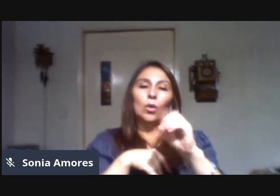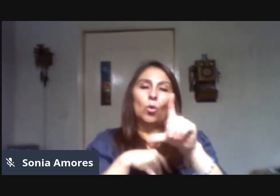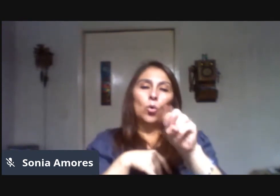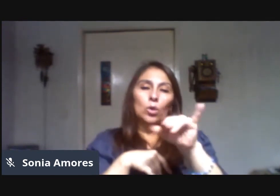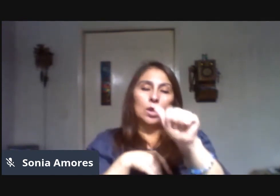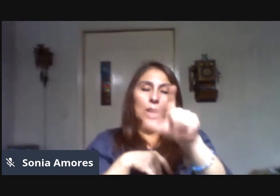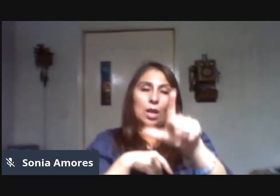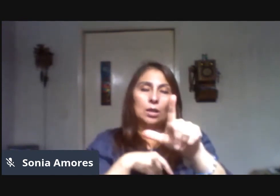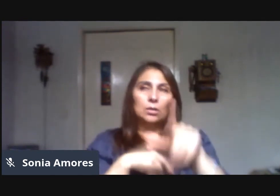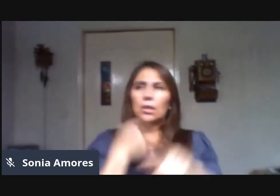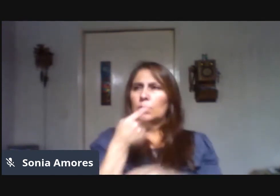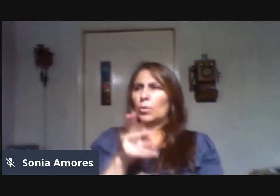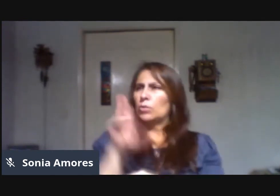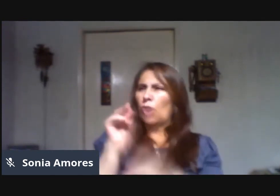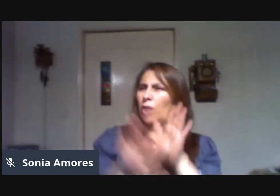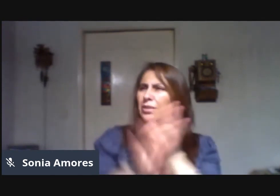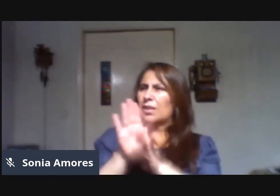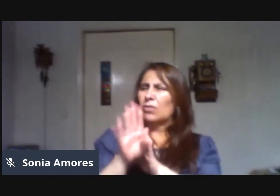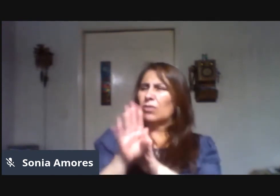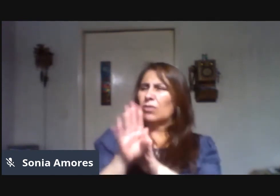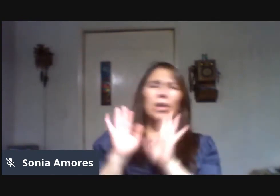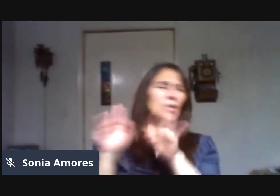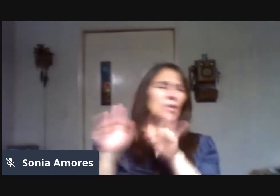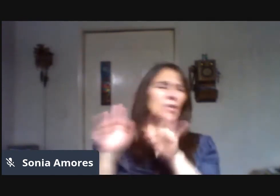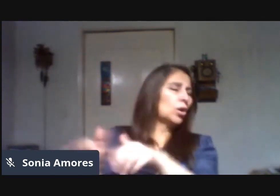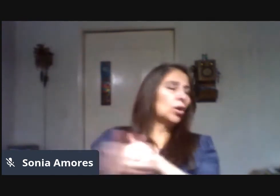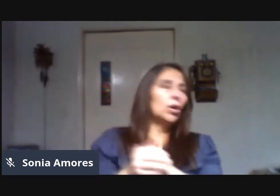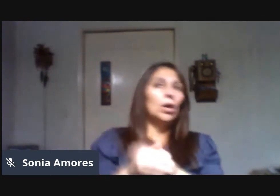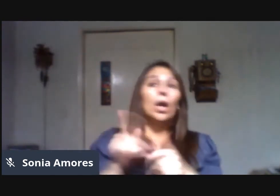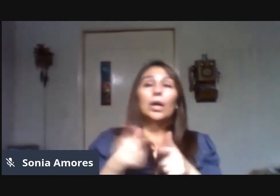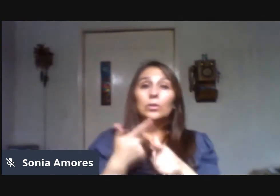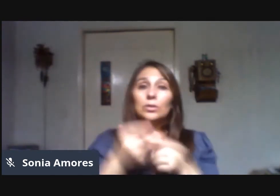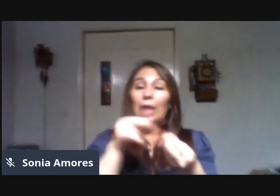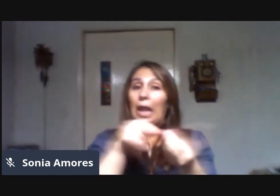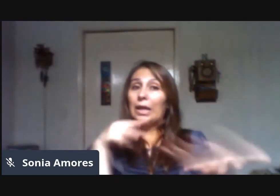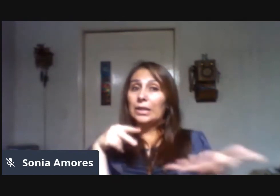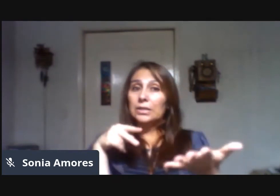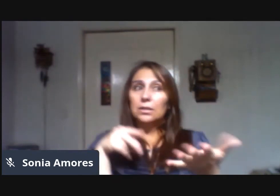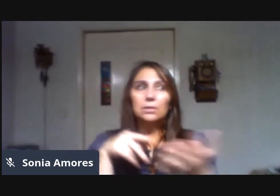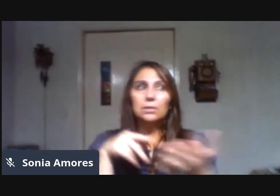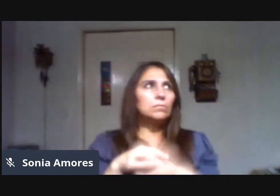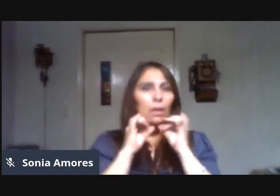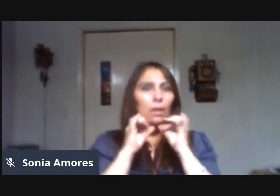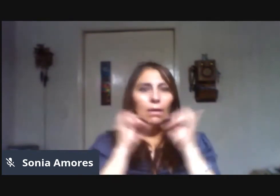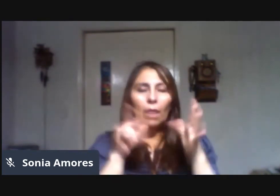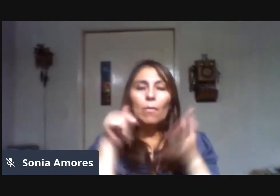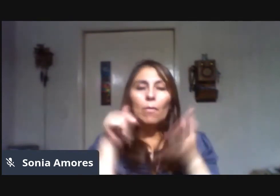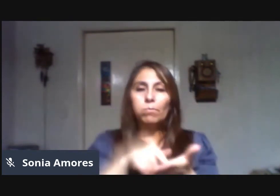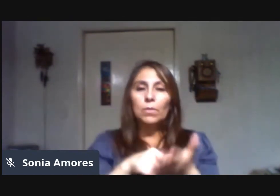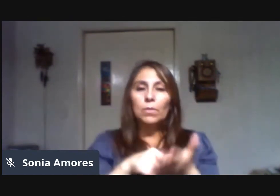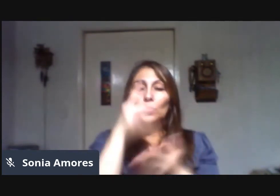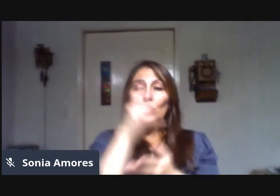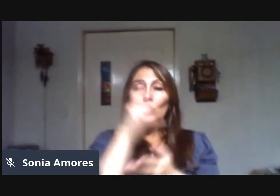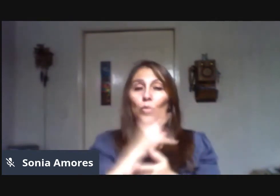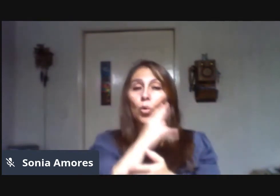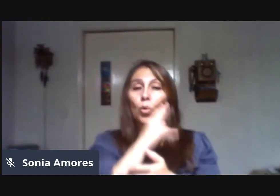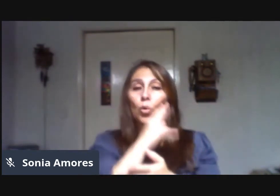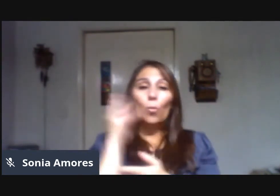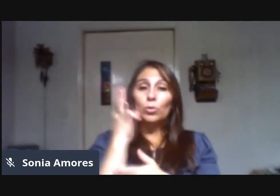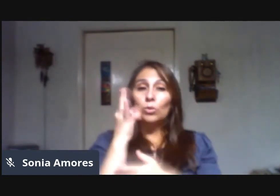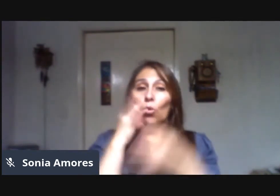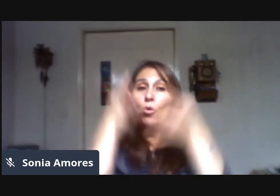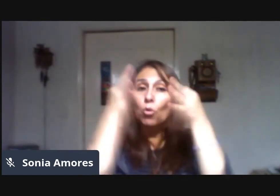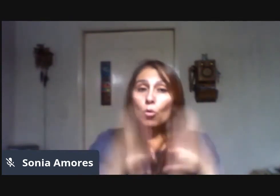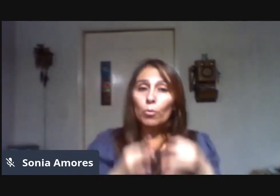eso la crítica profunda está en clave de eso, que es una gran promesa que nunca podrá ser cumplida.